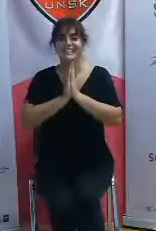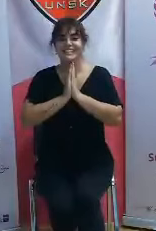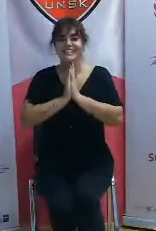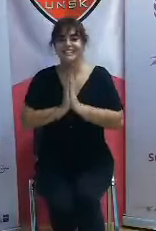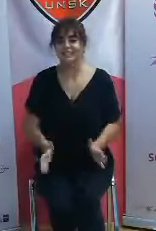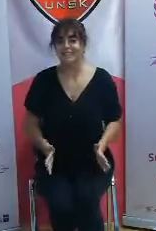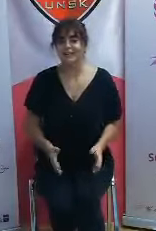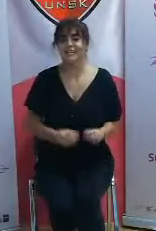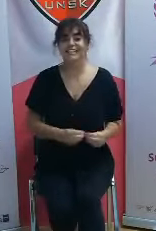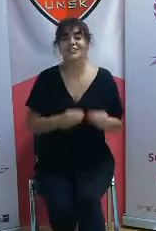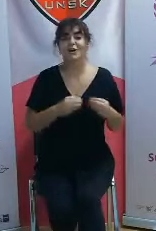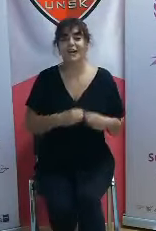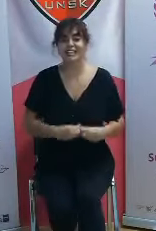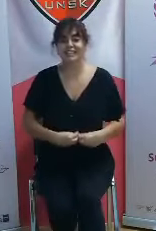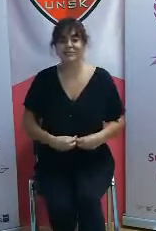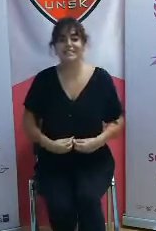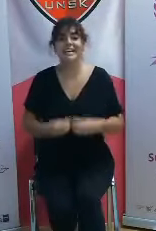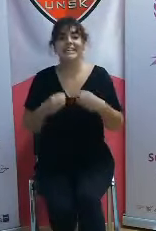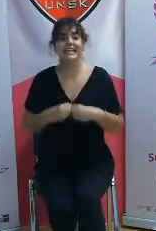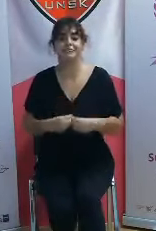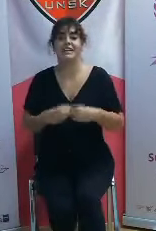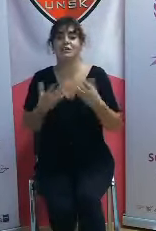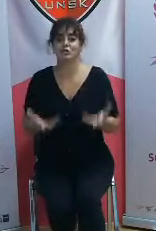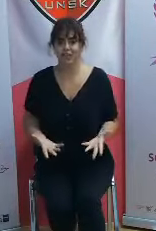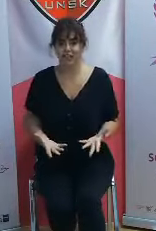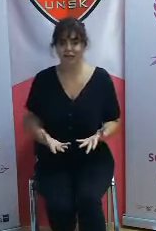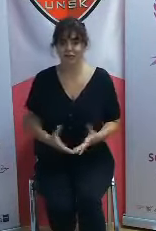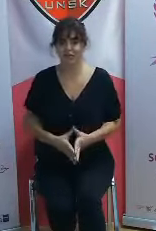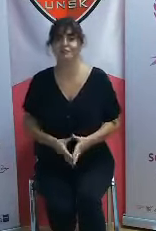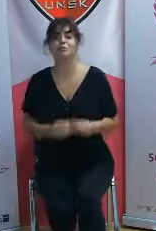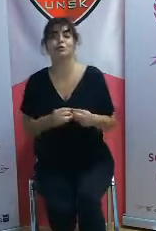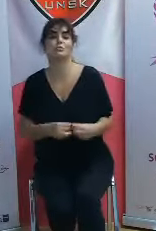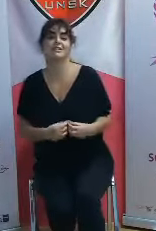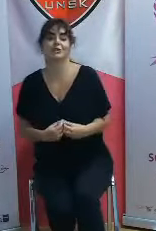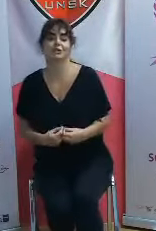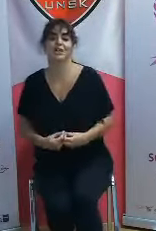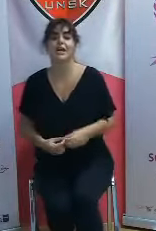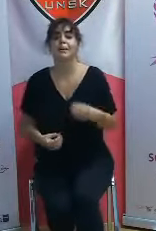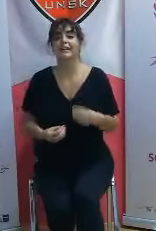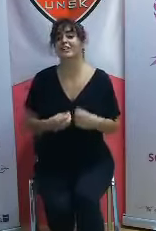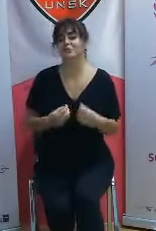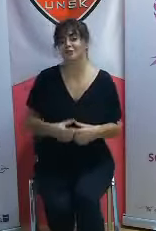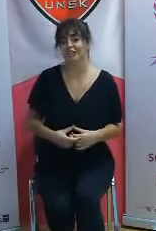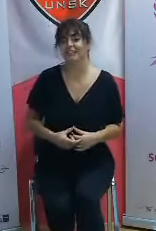Şimdi de birlikte öğrendiğimiz kelimeleri, cümleler kuralım. Kurmadan önce birkaç bir şey